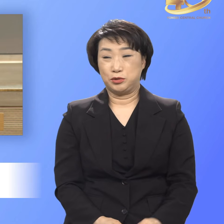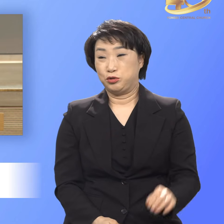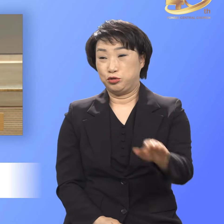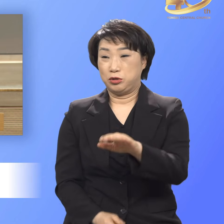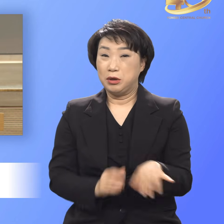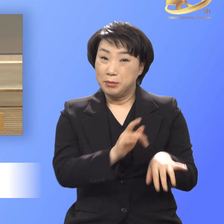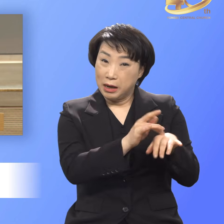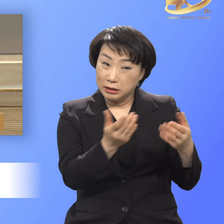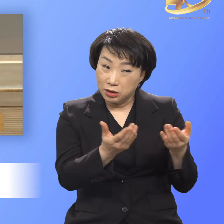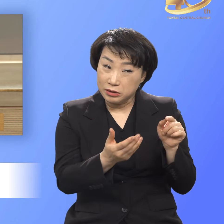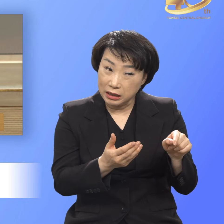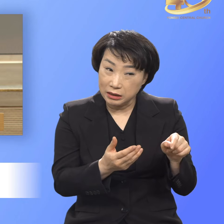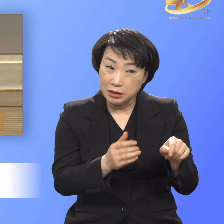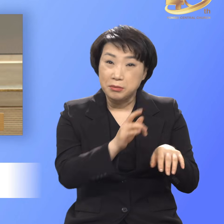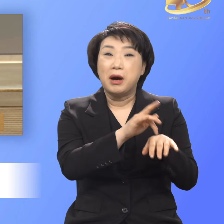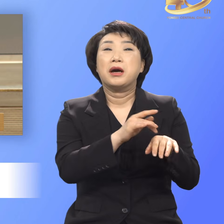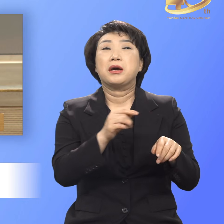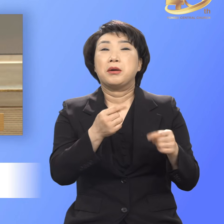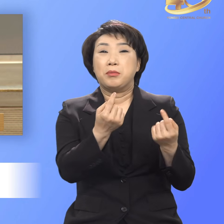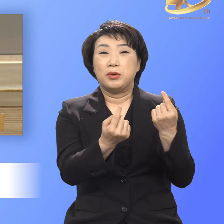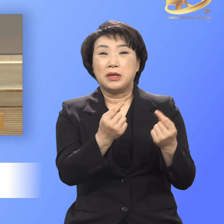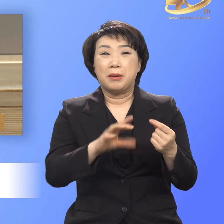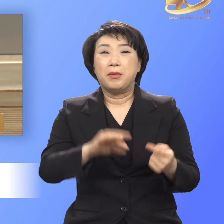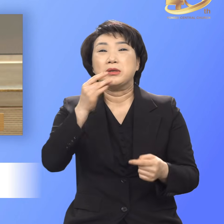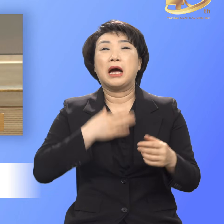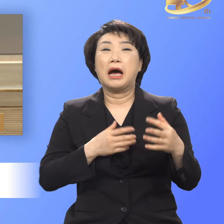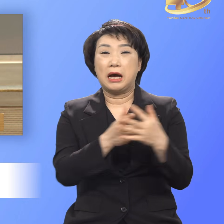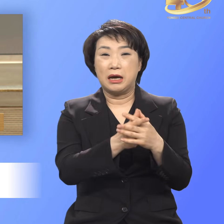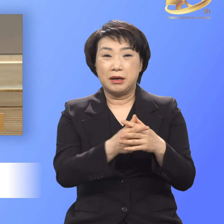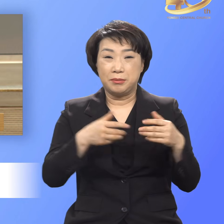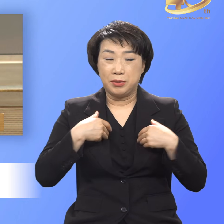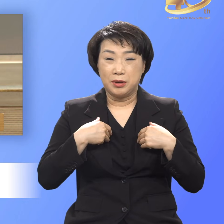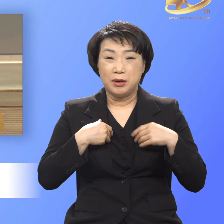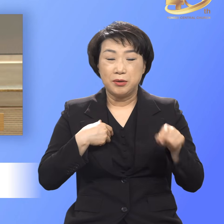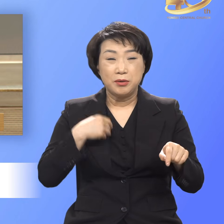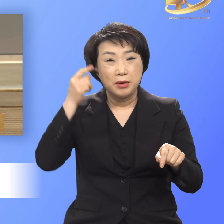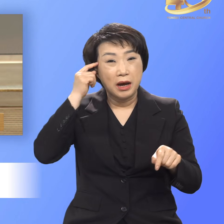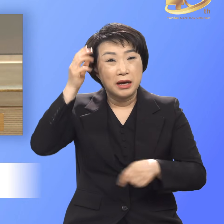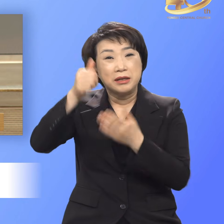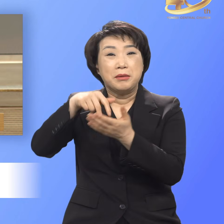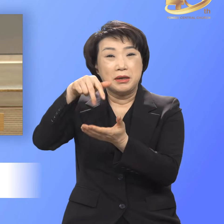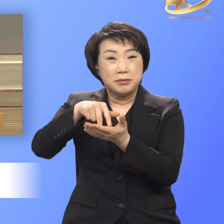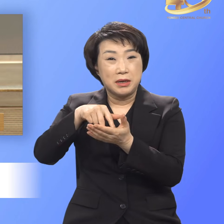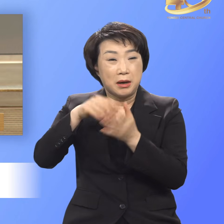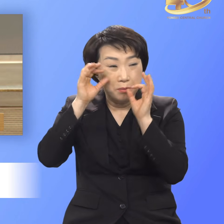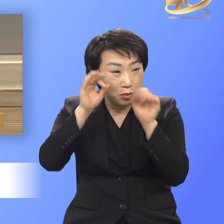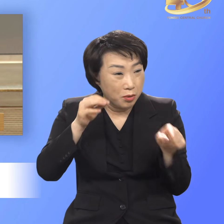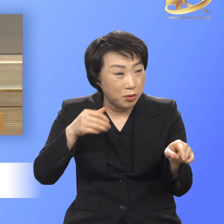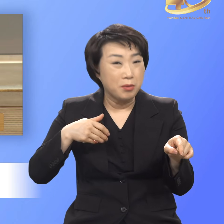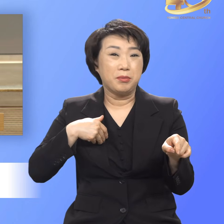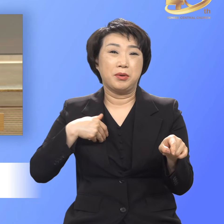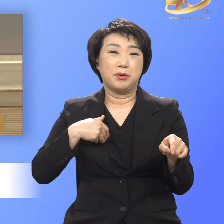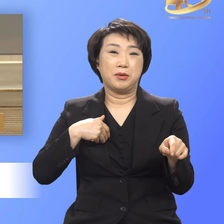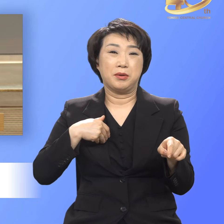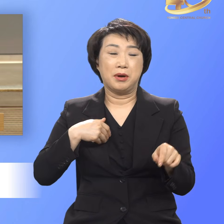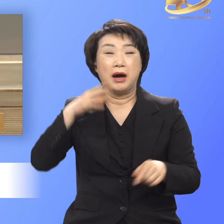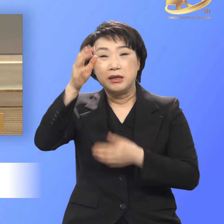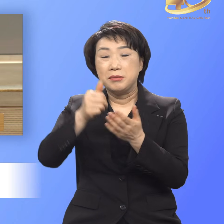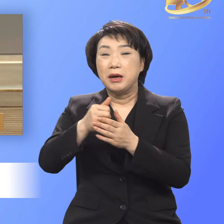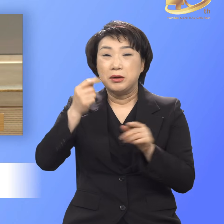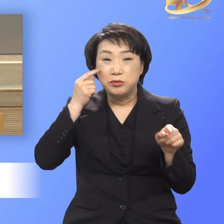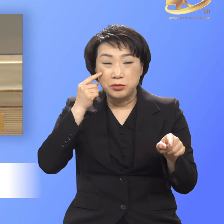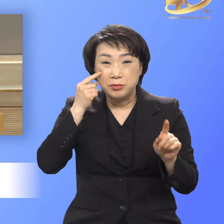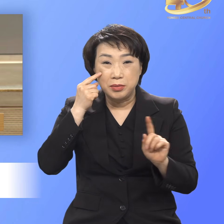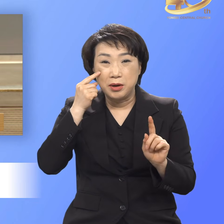우린 마귀 수작을 마귀보다 먼저 볼 줄 아는 것은 하나님의 눈으로 봐야 돼요. 하나님의